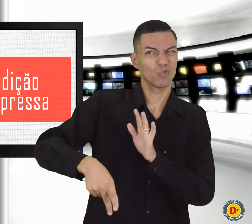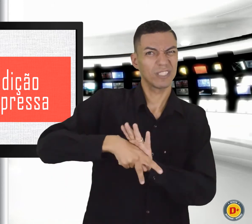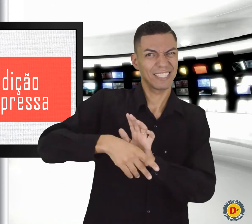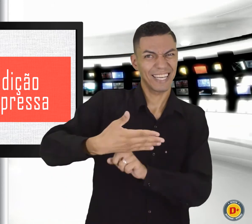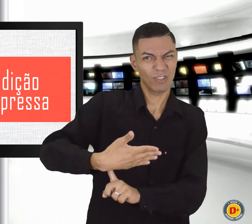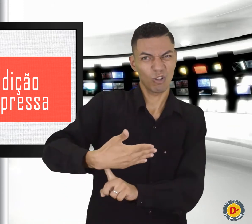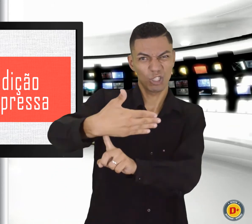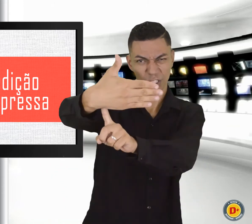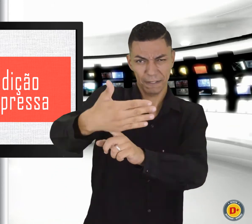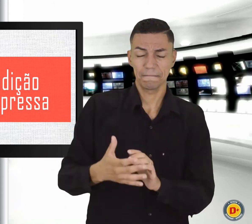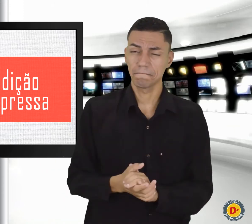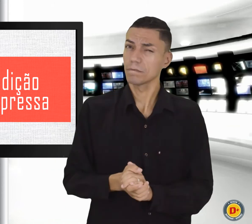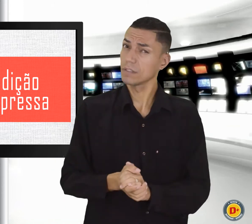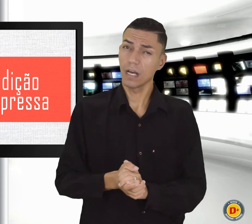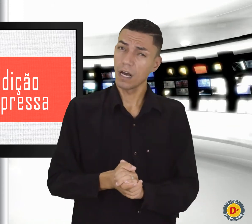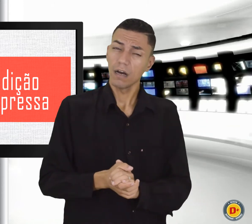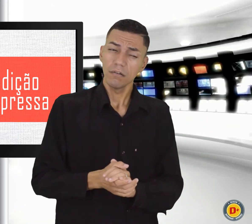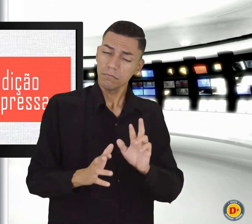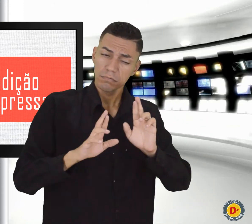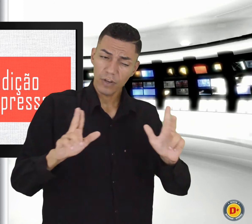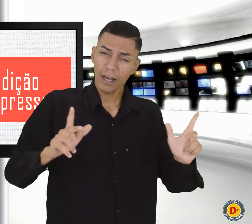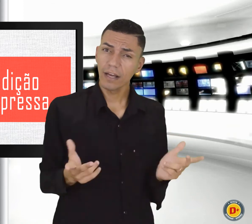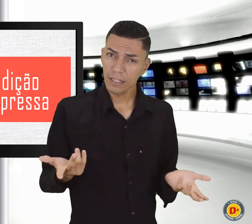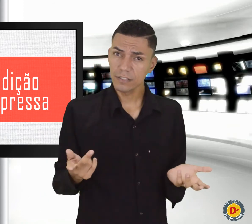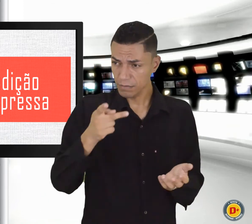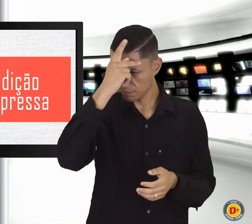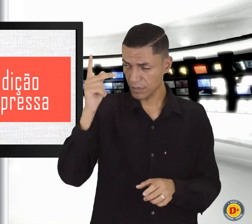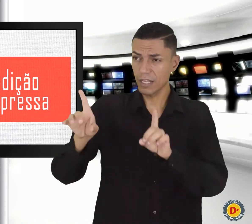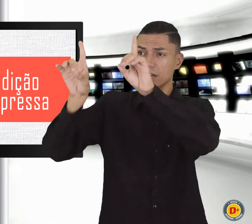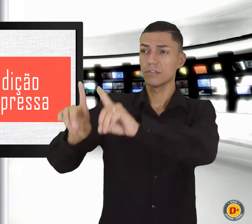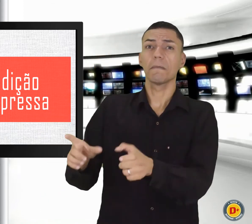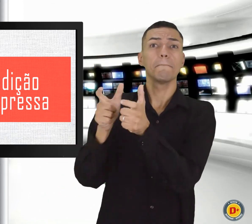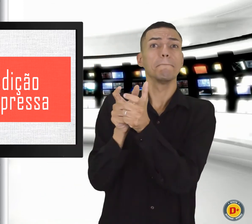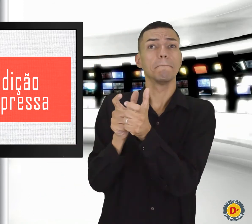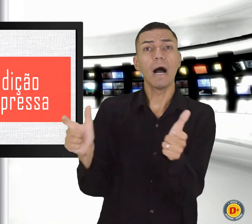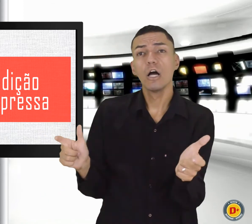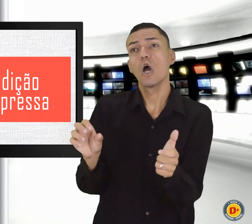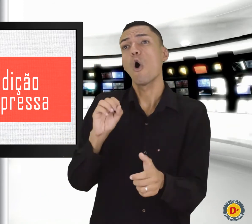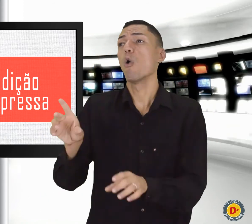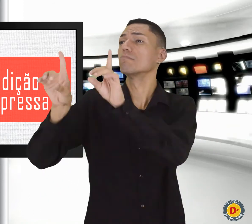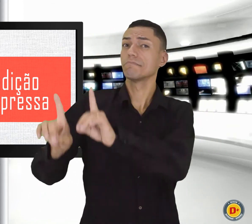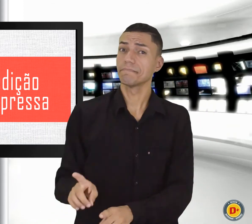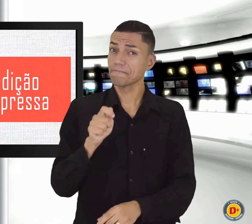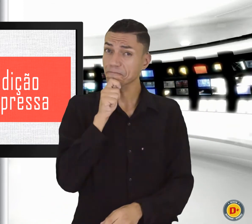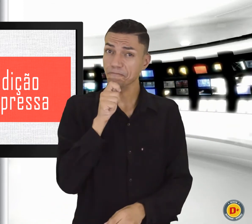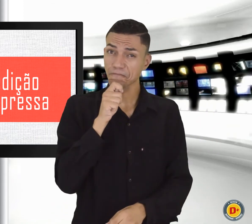pessoas sem deficiência que têm grande dificuldade de conseguirem colocação laboral, justamente a